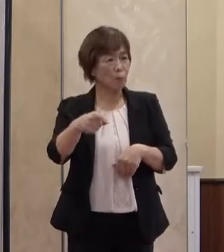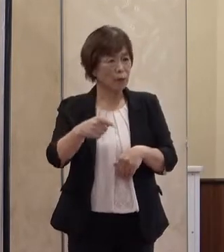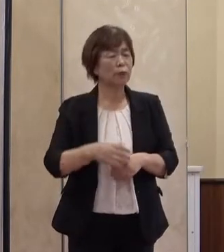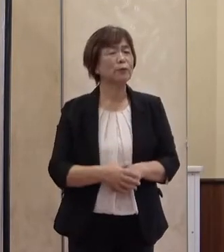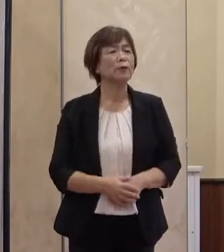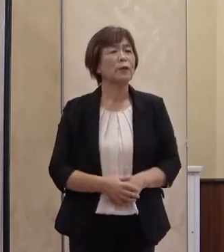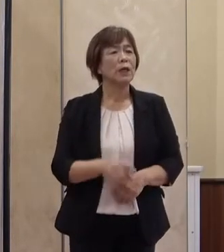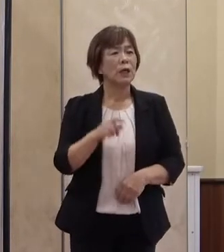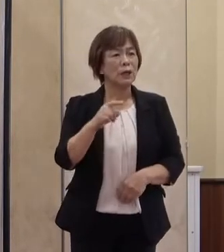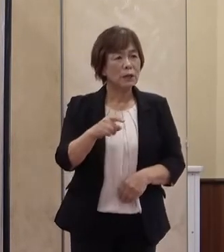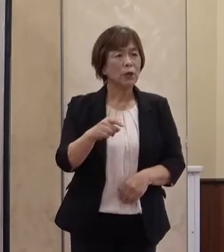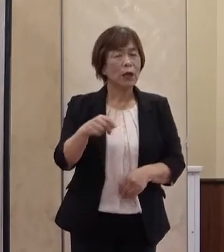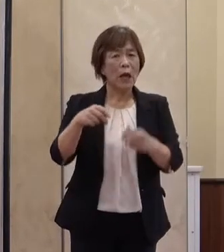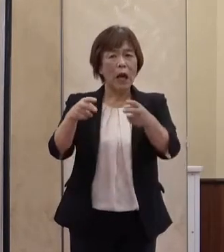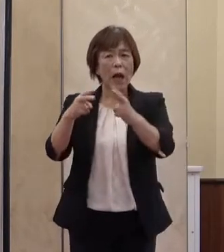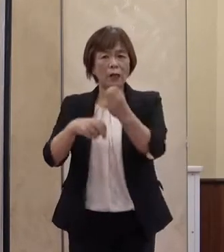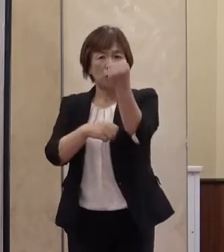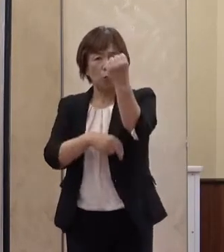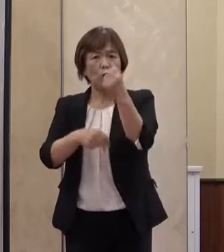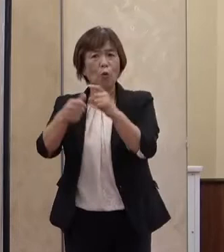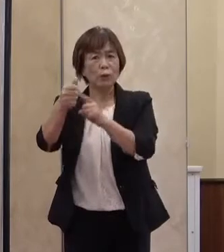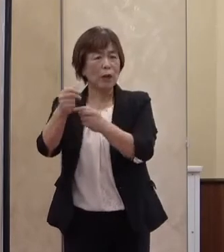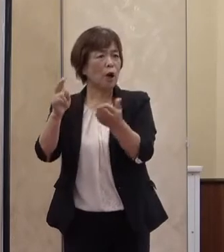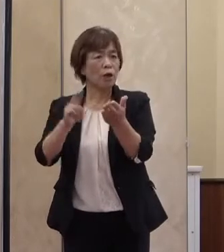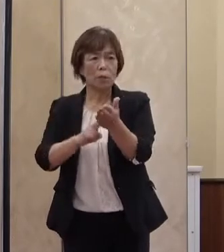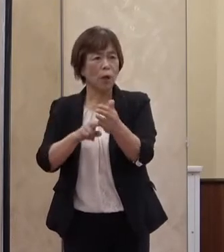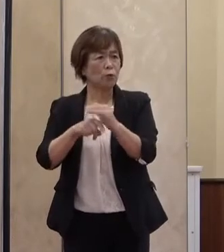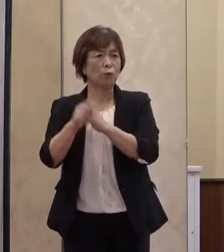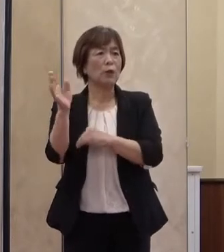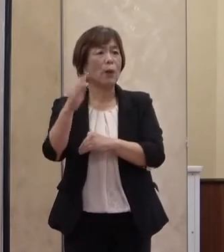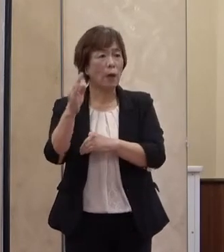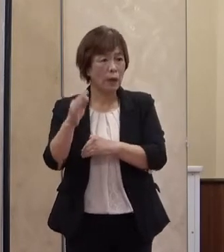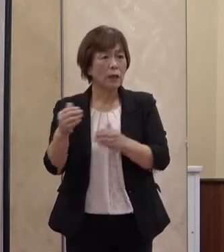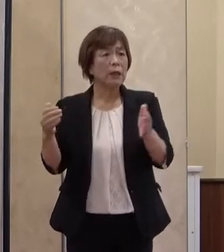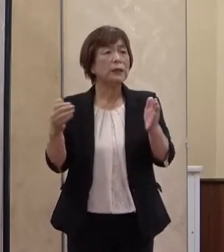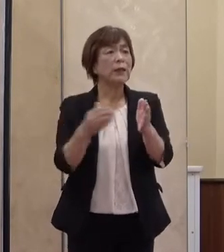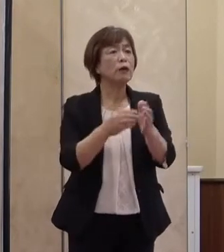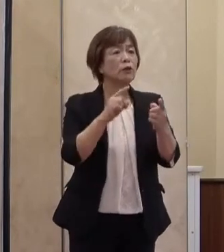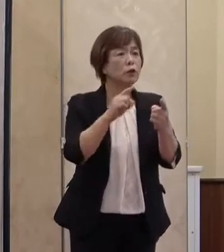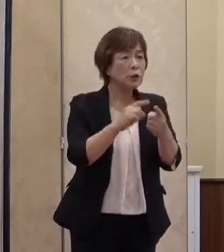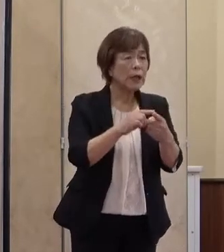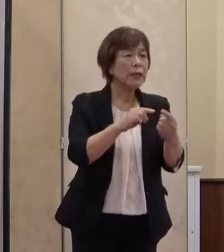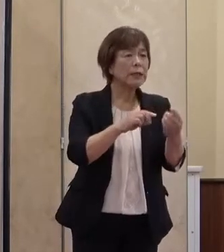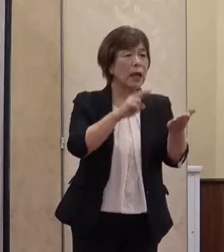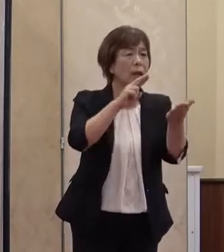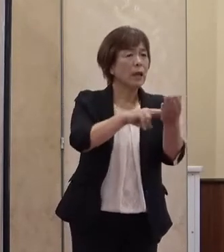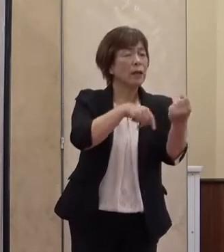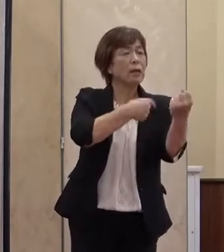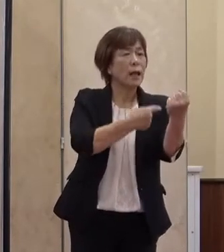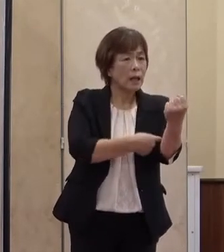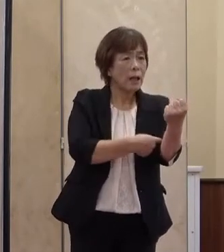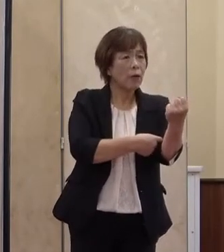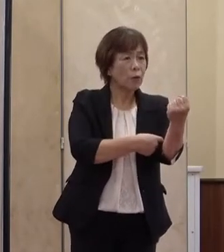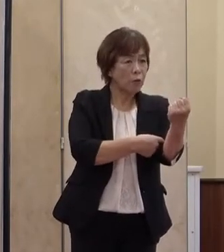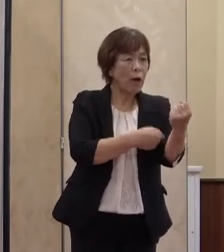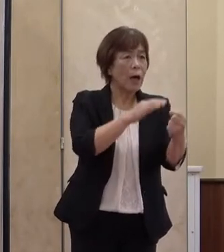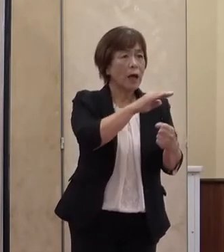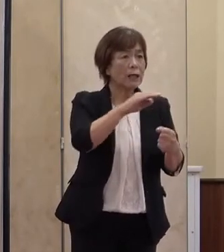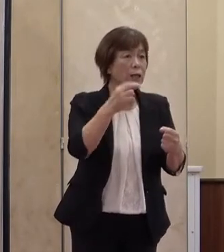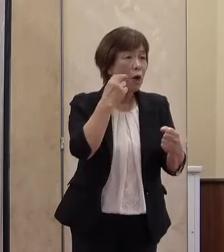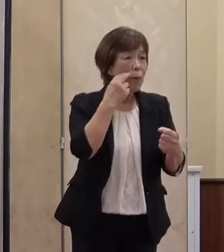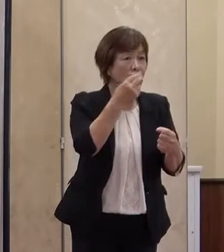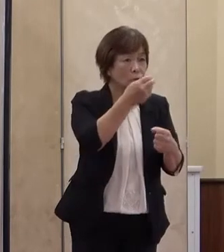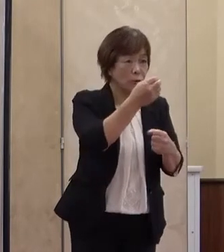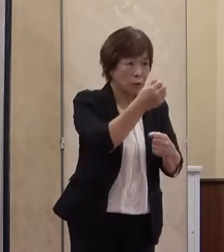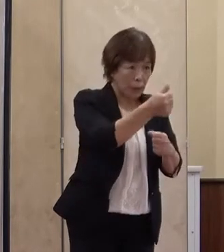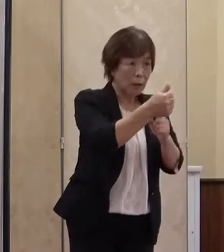後別にこれ橋本さんが決めるわけでもなく、最後平松さんに決定権が当然市内の市町村についてはあるわけですけども、これはなか